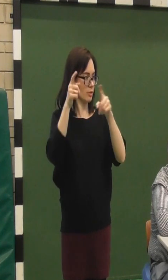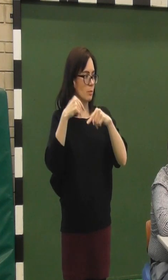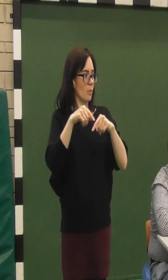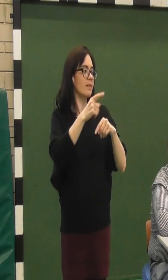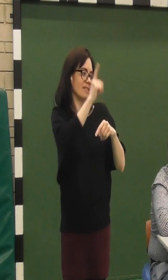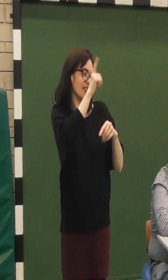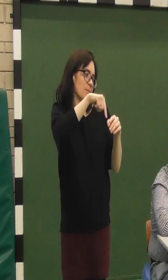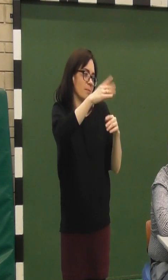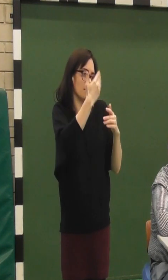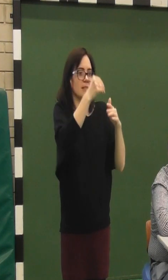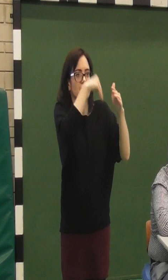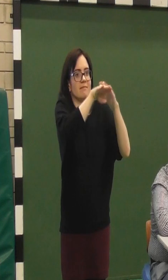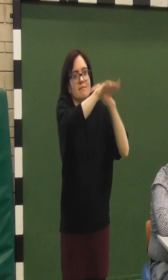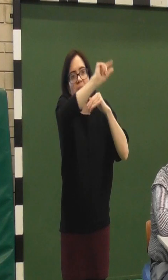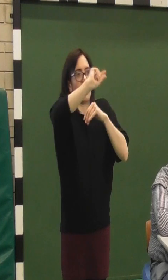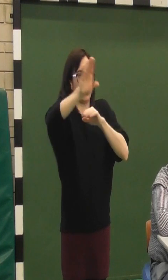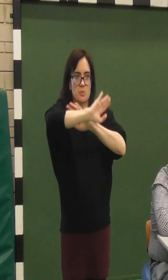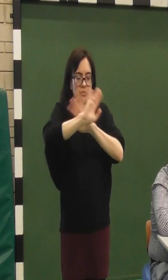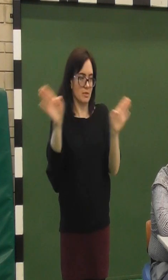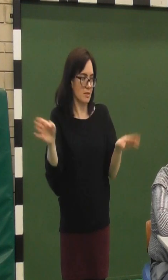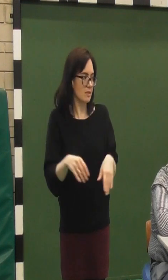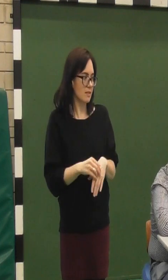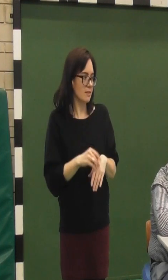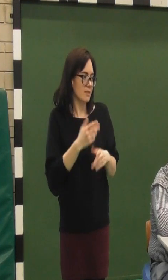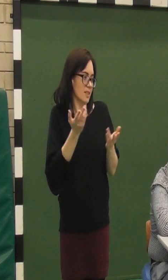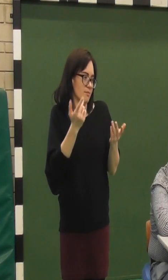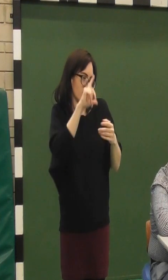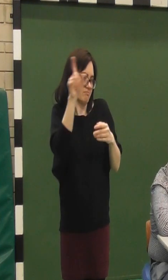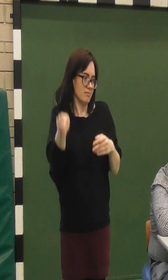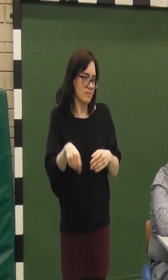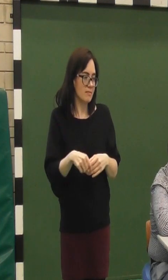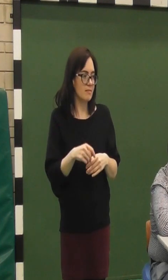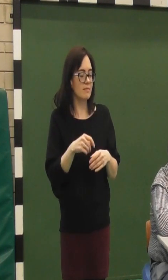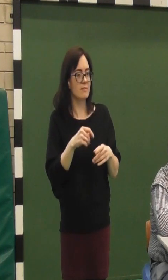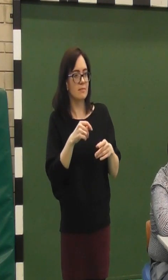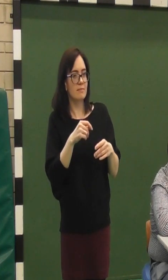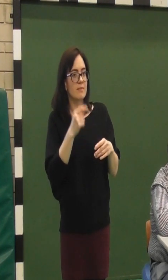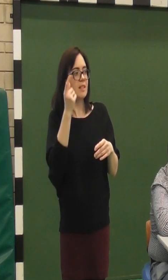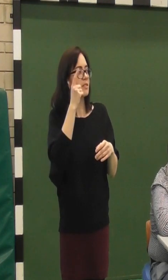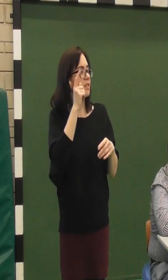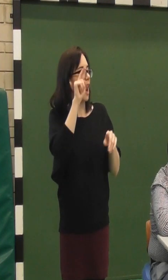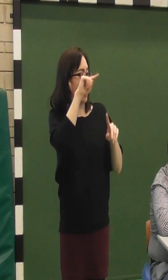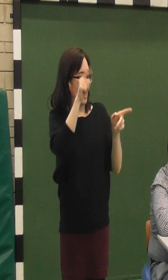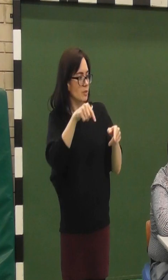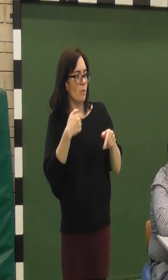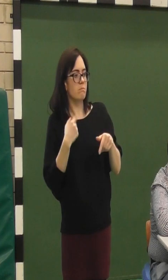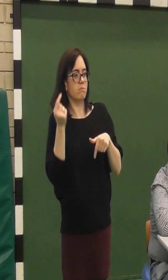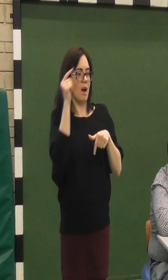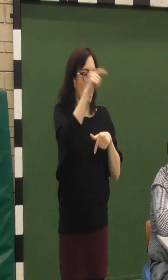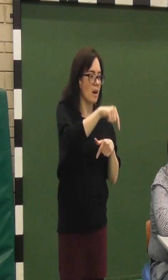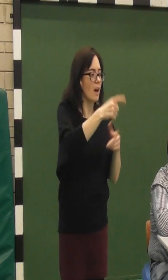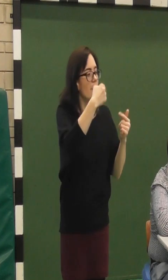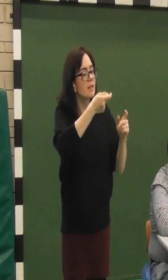elmenekültek az emberek, és elmentek. És mentek a lakásokba, és hoztak el,